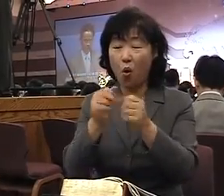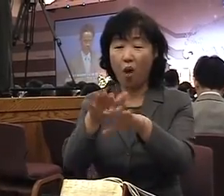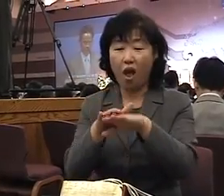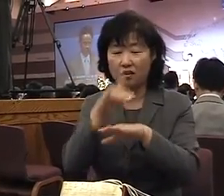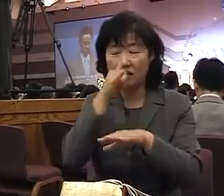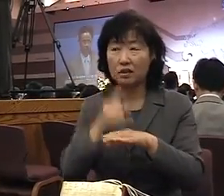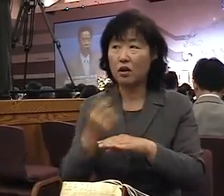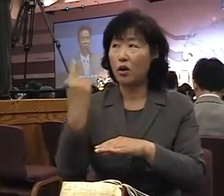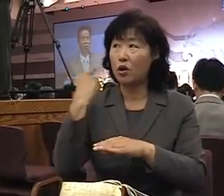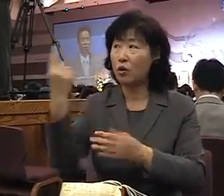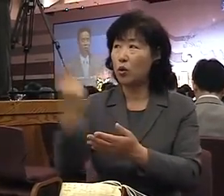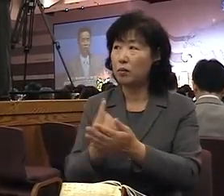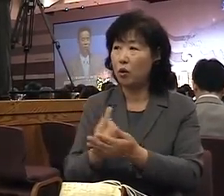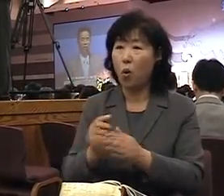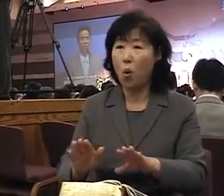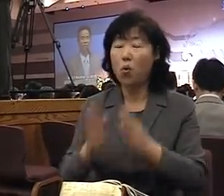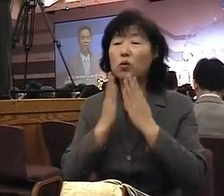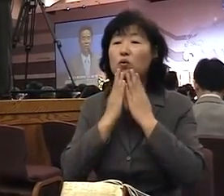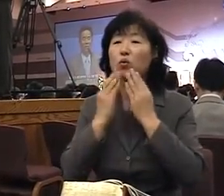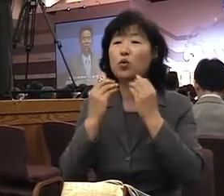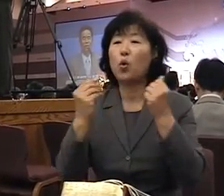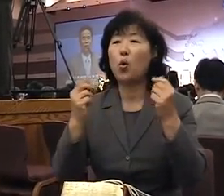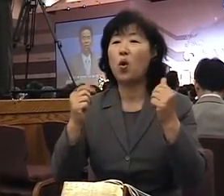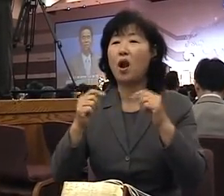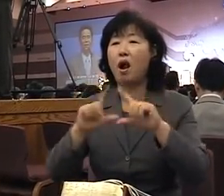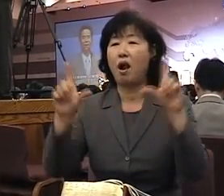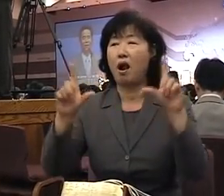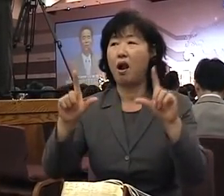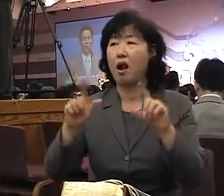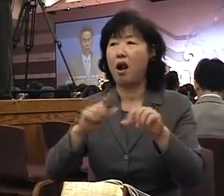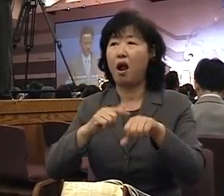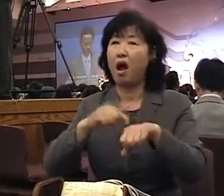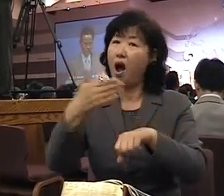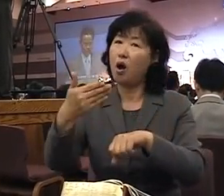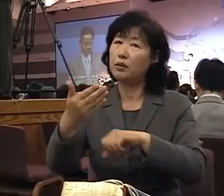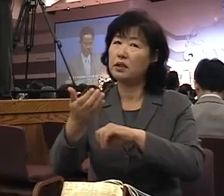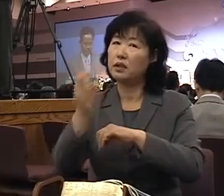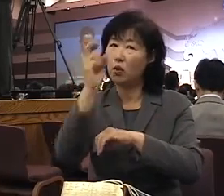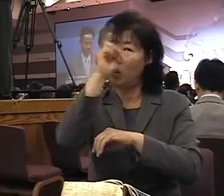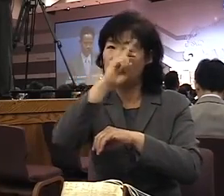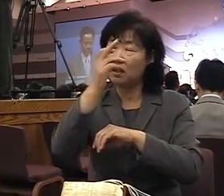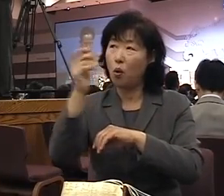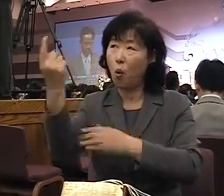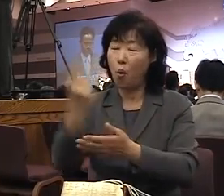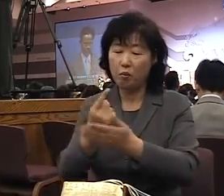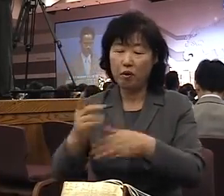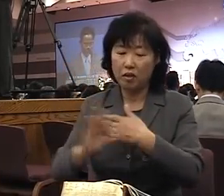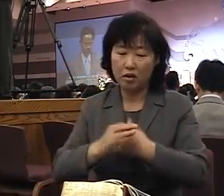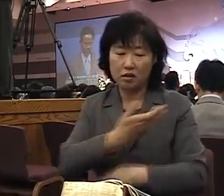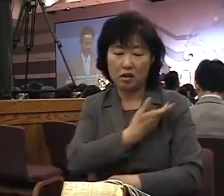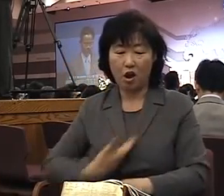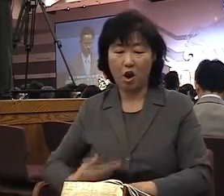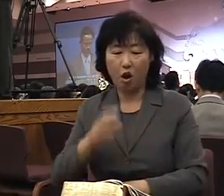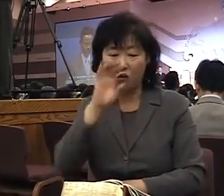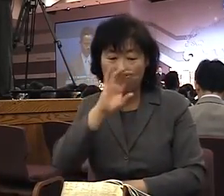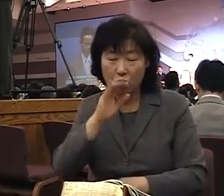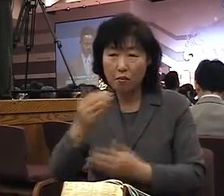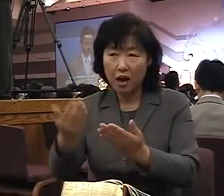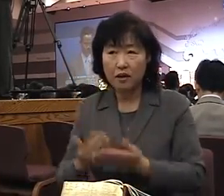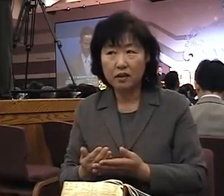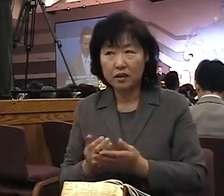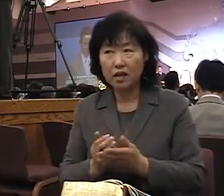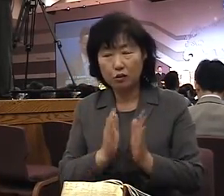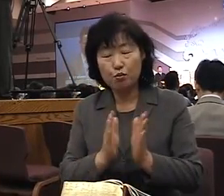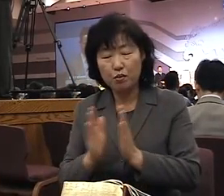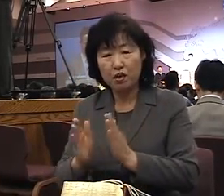분들은 이번 토요일 오전 9시에는 반드시 오셔야 이번 9월달 제자훈련 받으시는데 아마